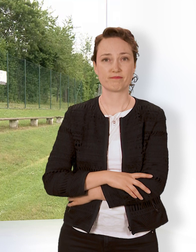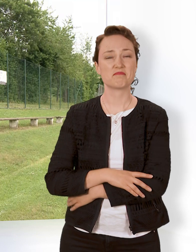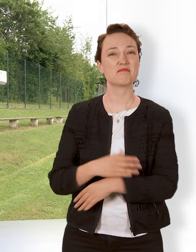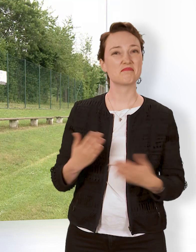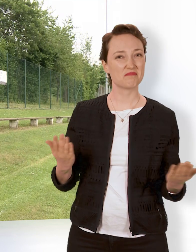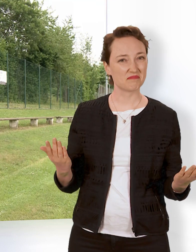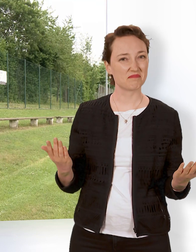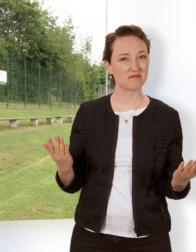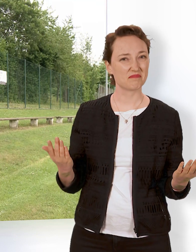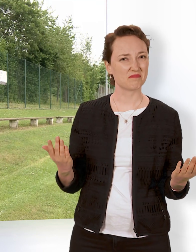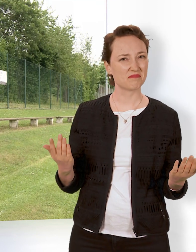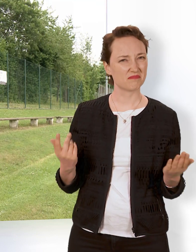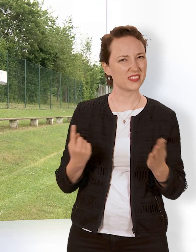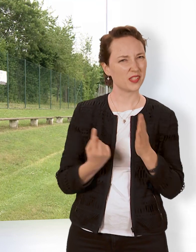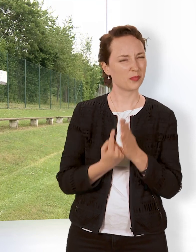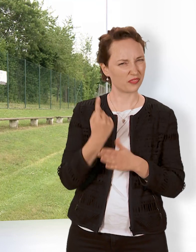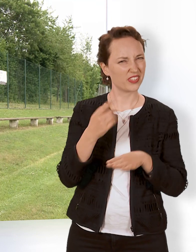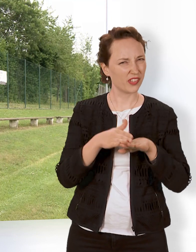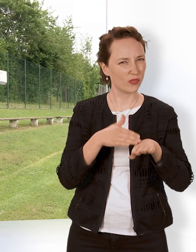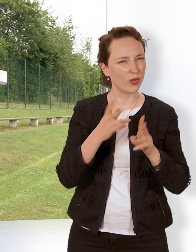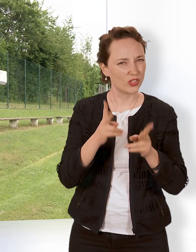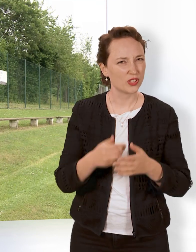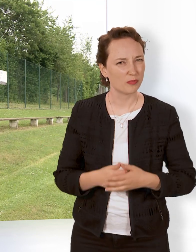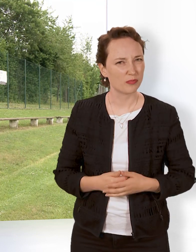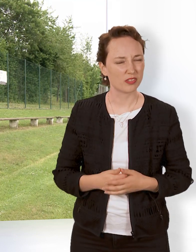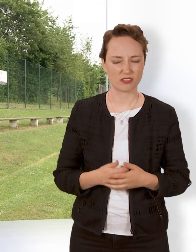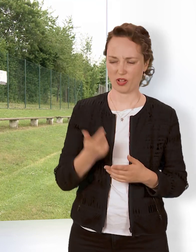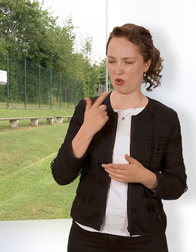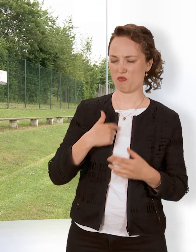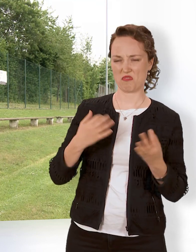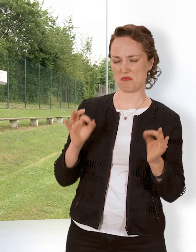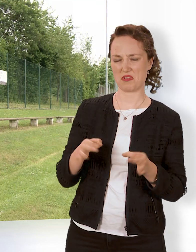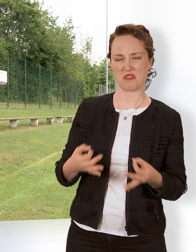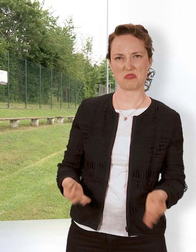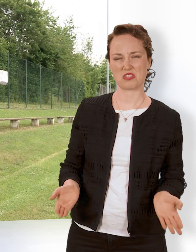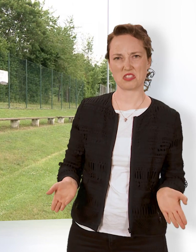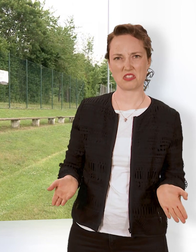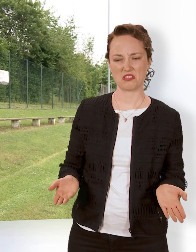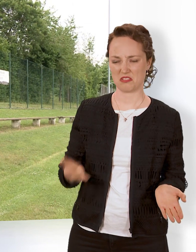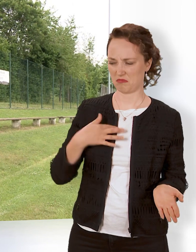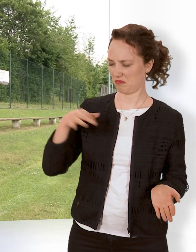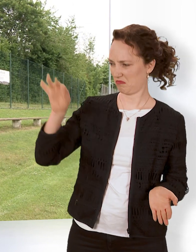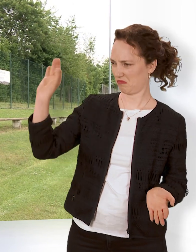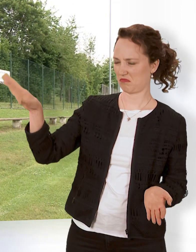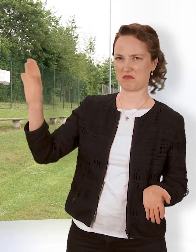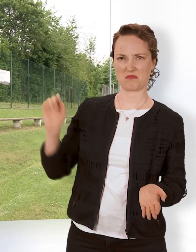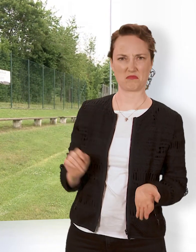Was für ein seltsames Gefühl, nicht gebraucht zu werden, aussortiert,